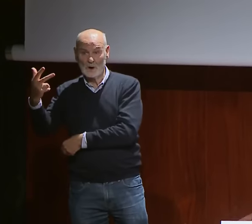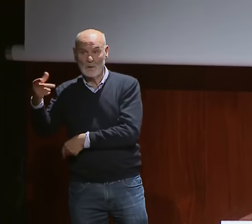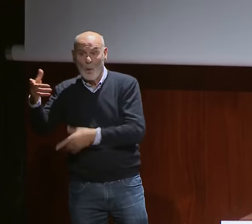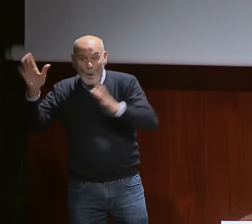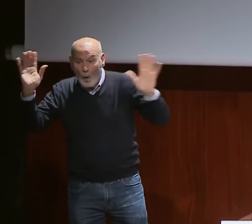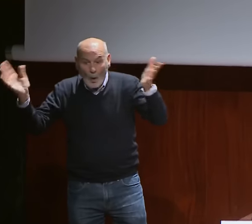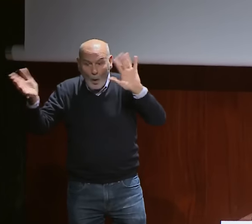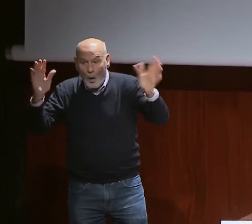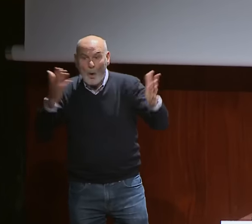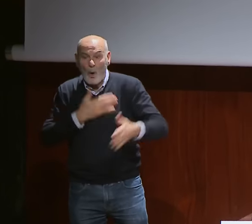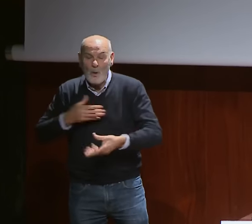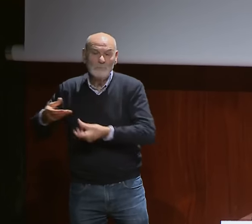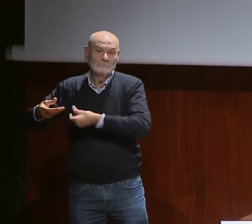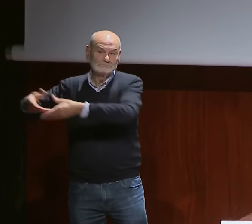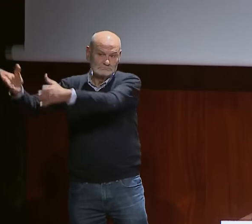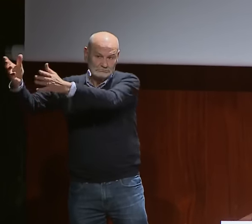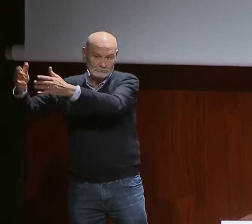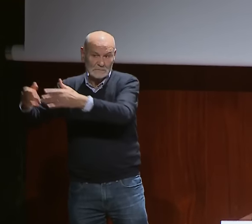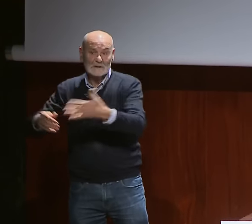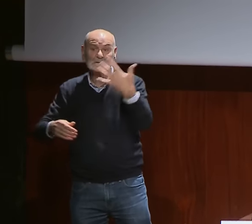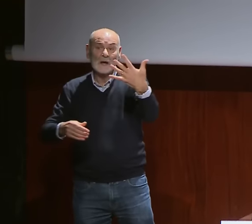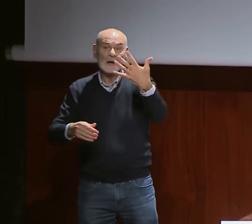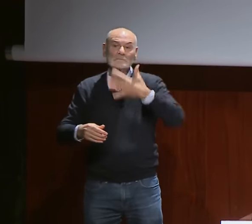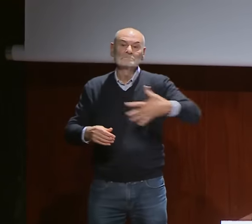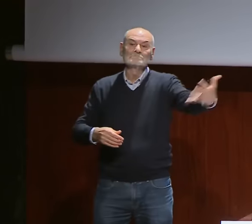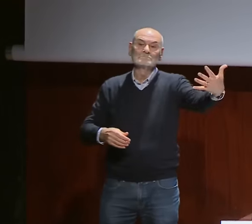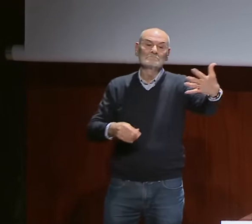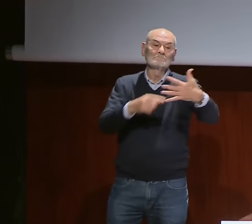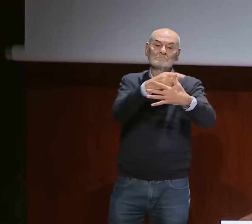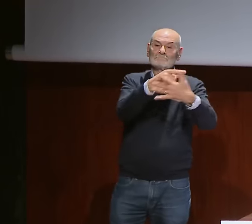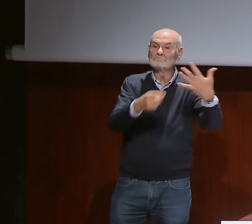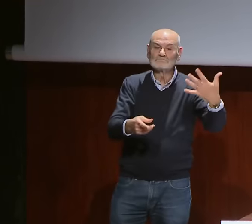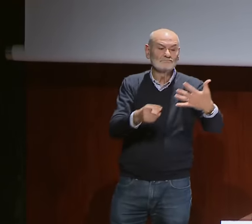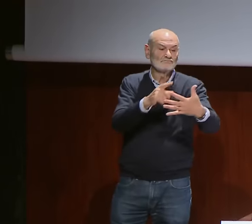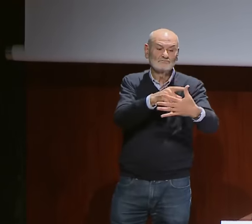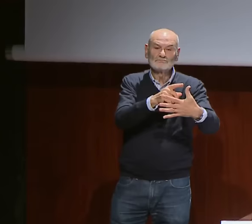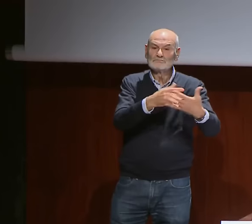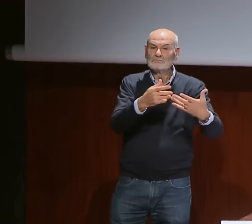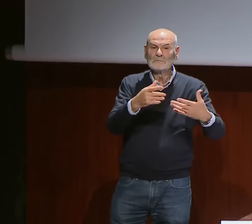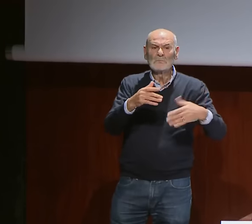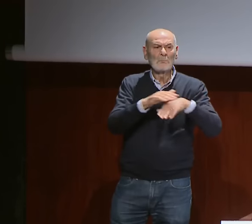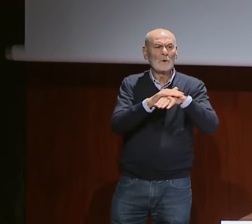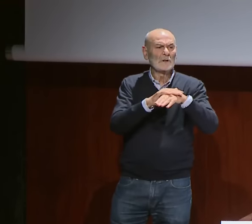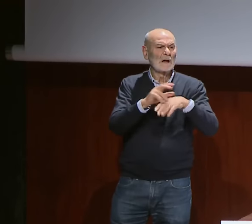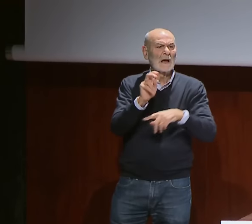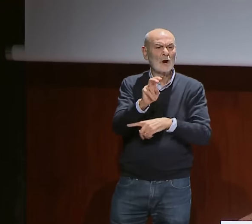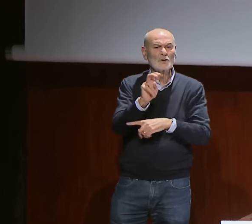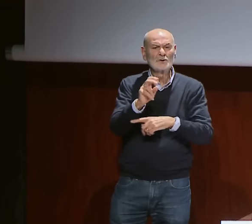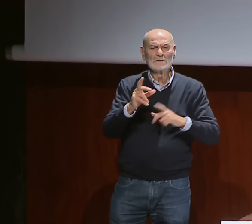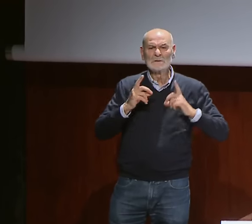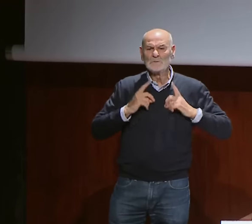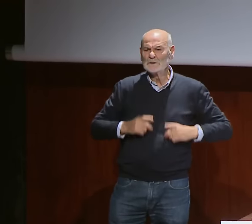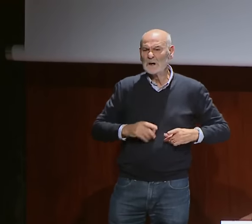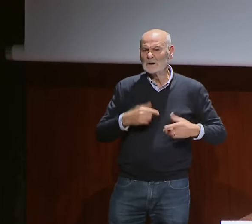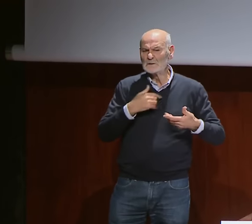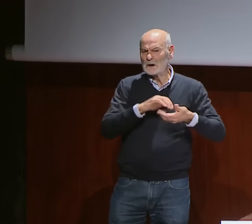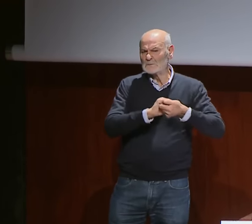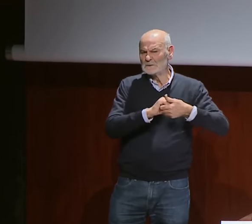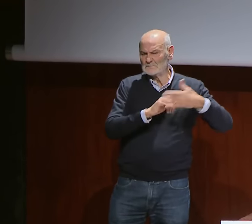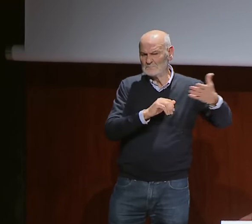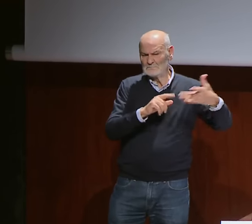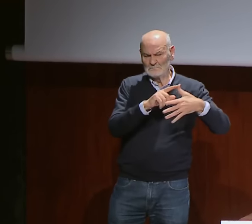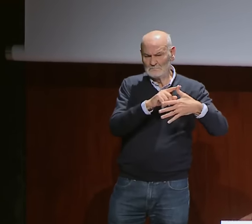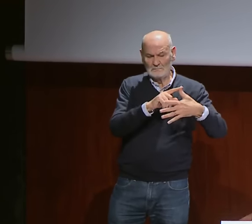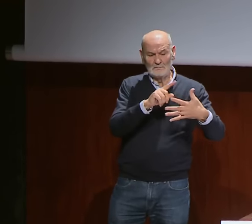12 pour certains, qui m'ont dit bah, super, donc je leur ai fait lire. Et à 5 personnes,